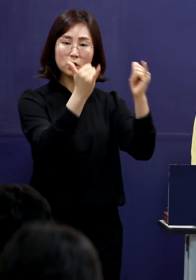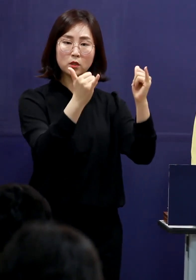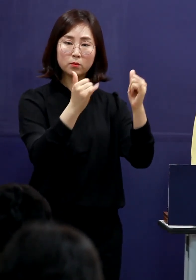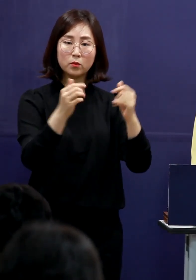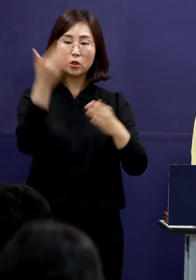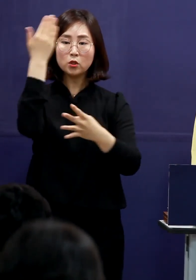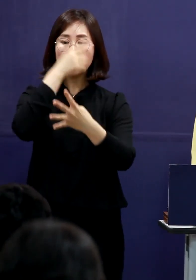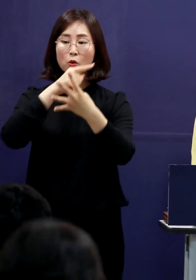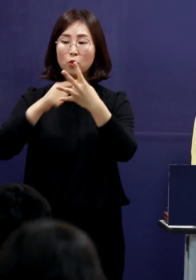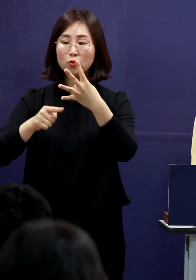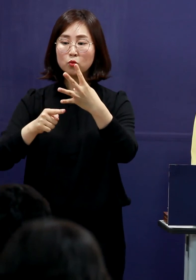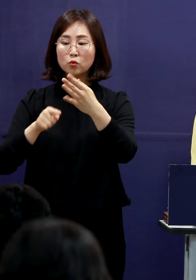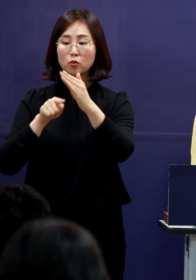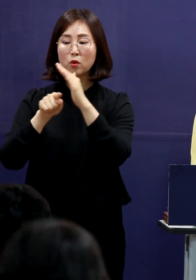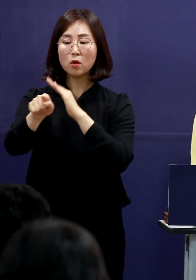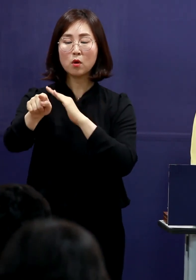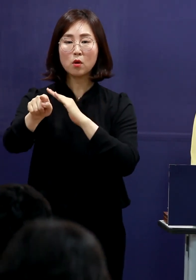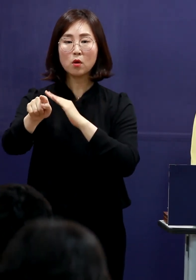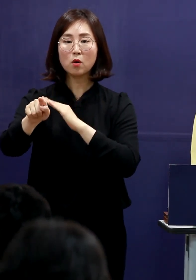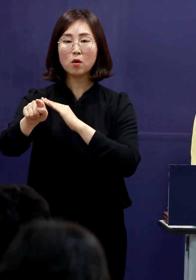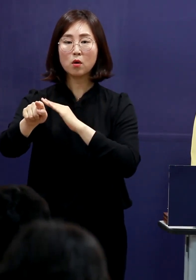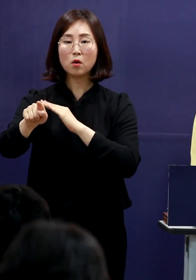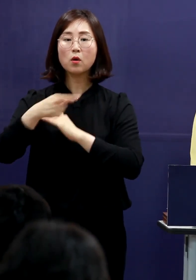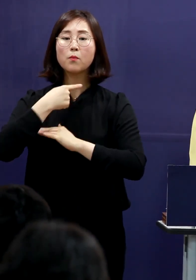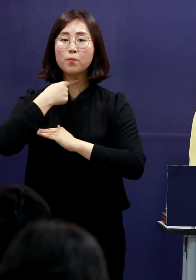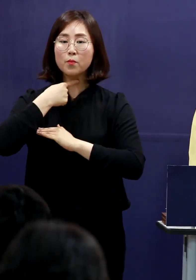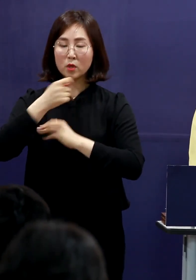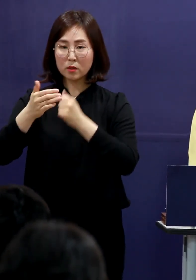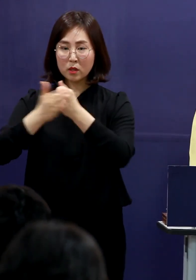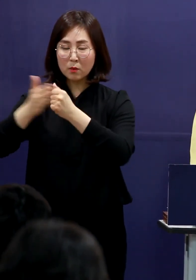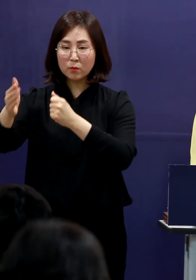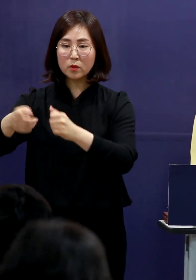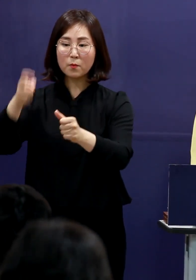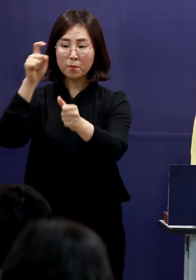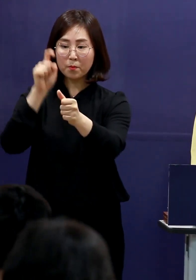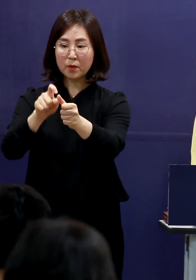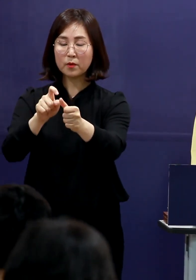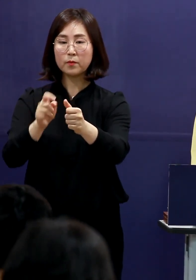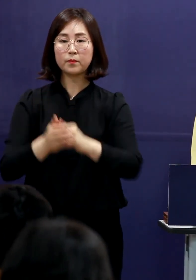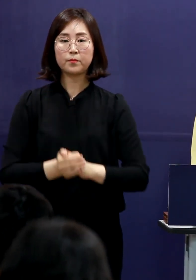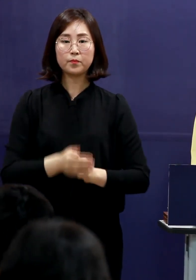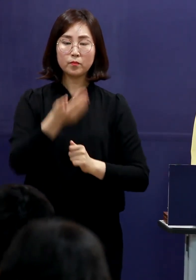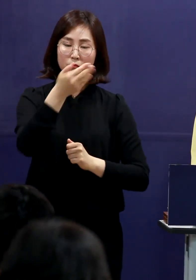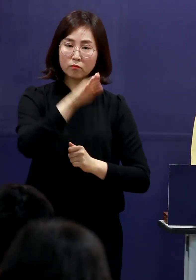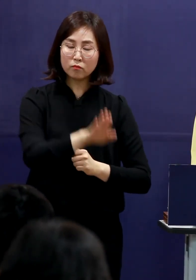갔다고 그랬거든요. 예. 거기서 지금 하는 걸로 나와 있어요. 예, 지금 예. 여기서. 근데 여기서